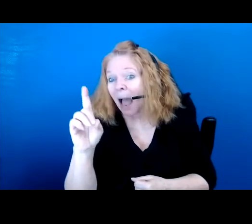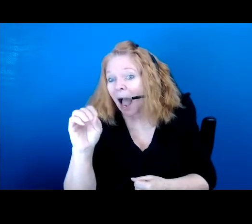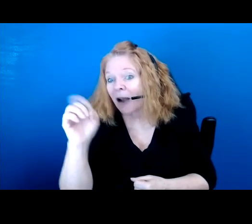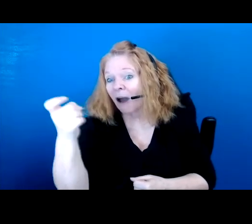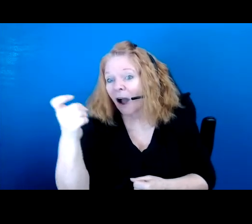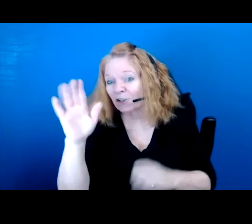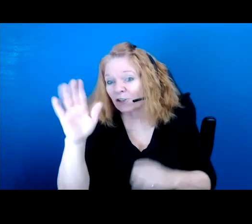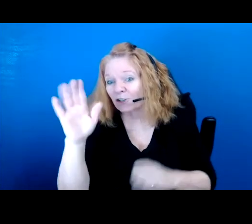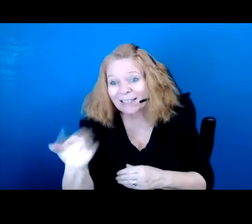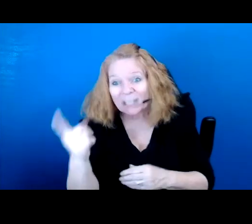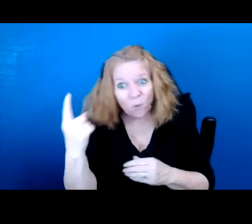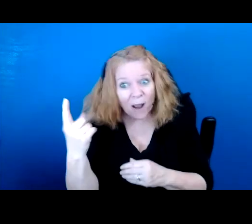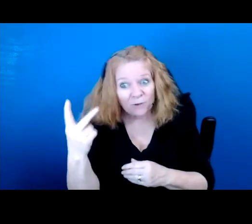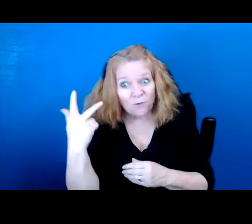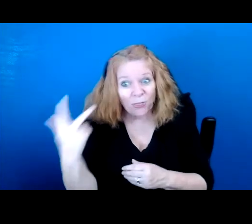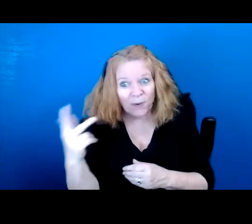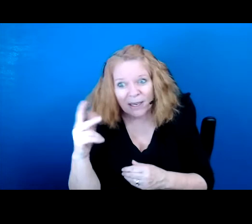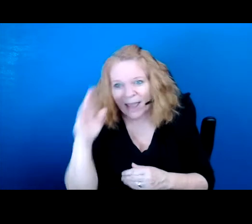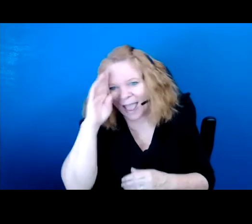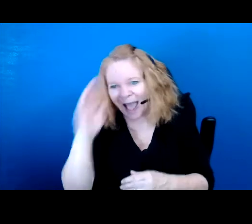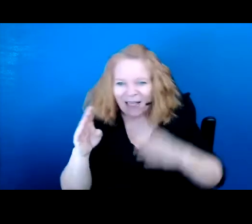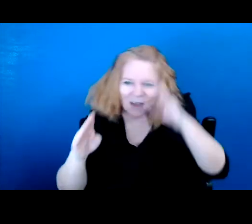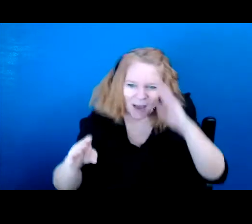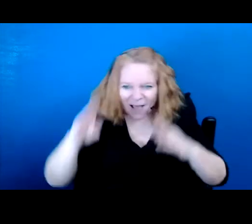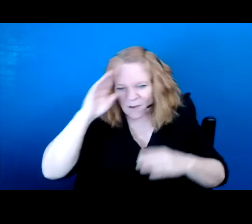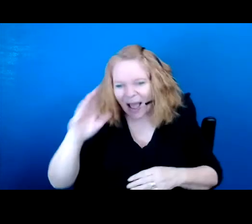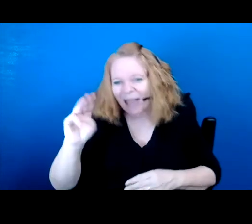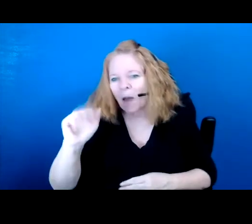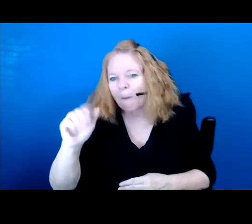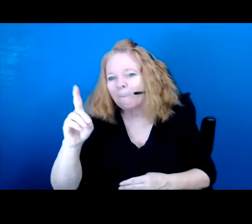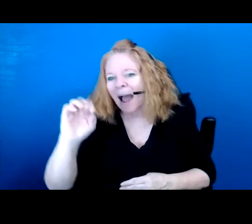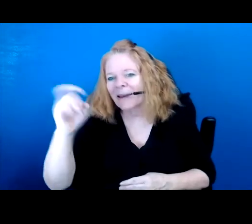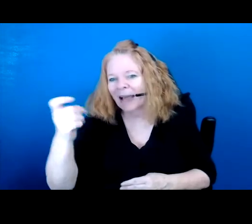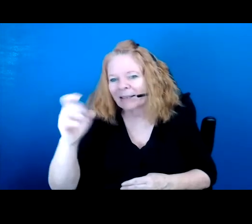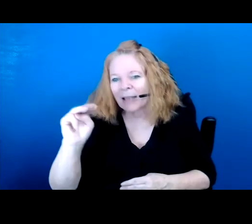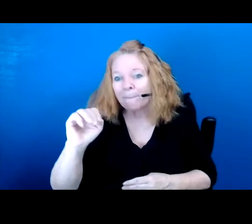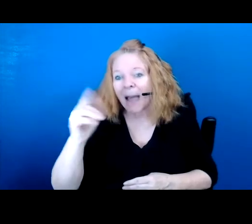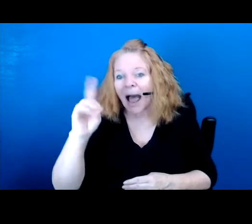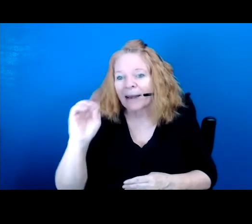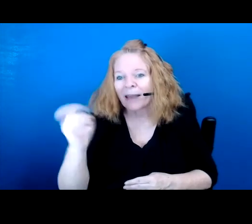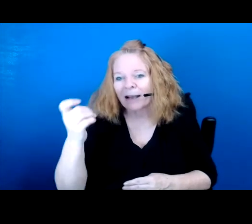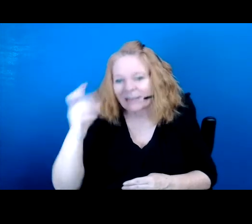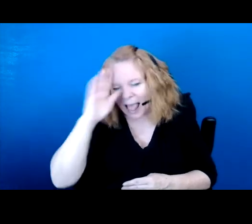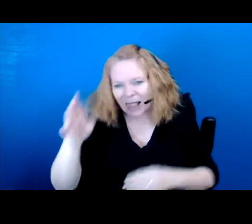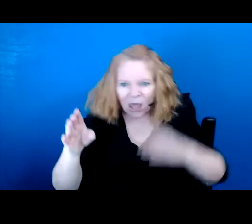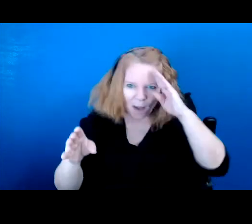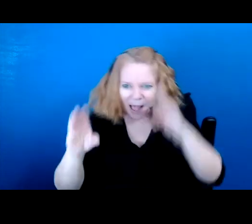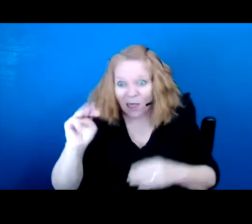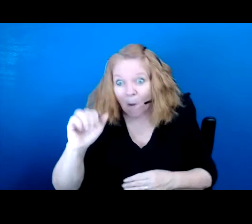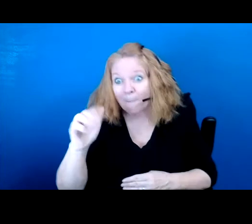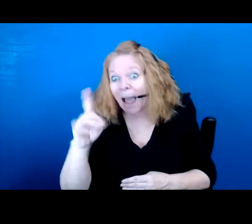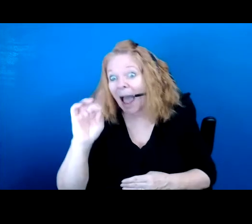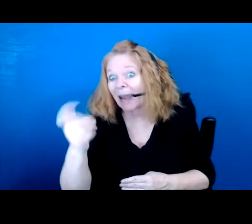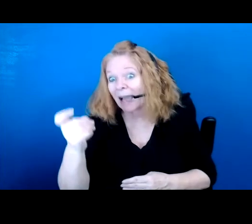y próximo tenemos a maddox qué bueno que está aquí uno dos y tres más dos magos maddox hello mouse